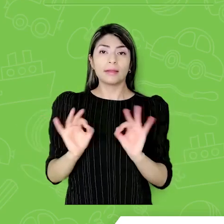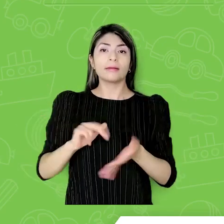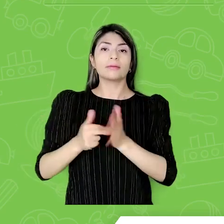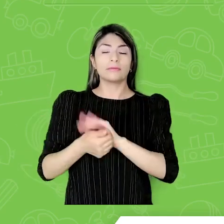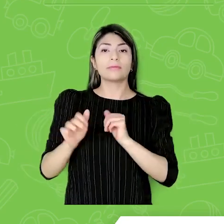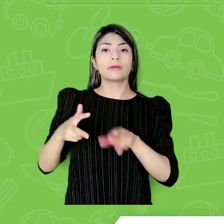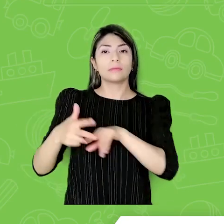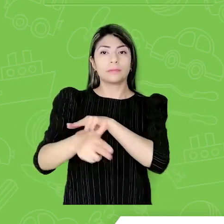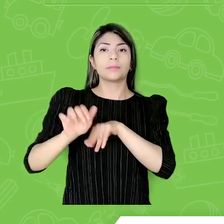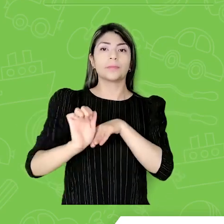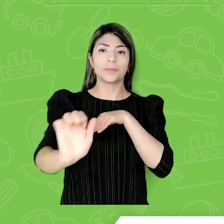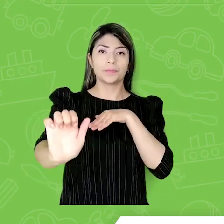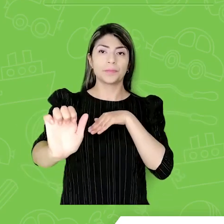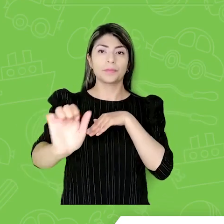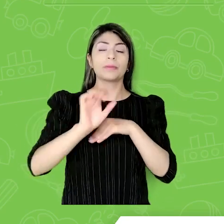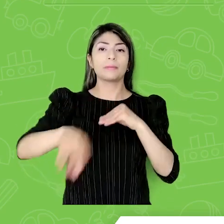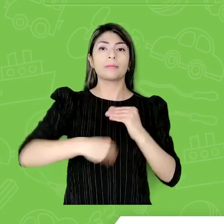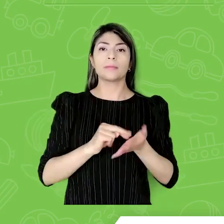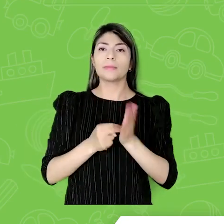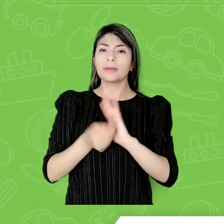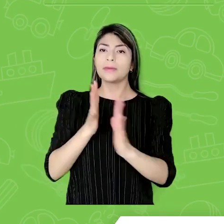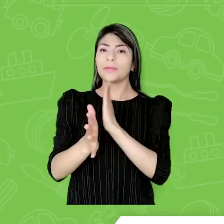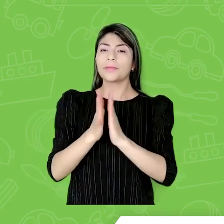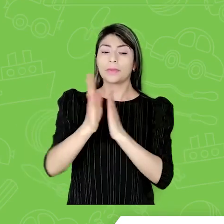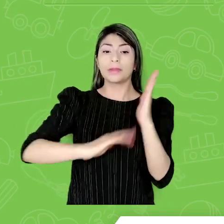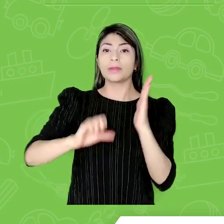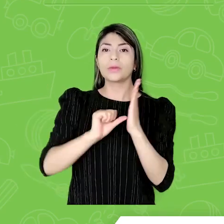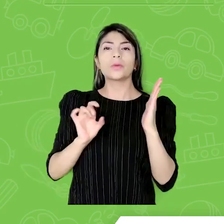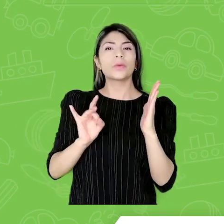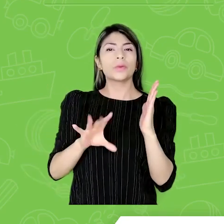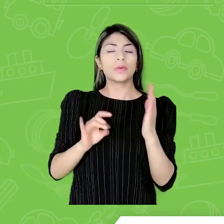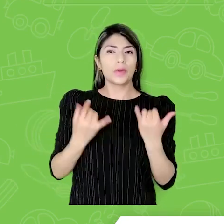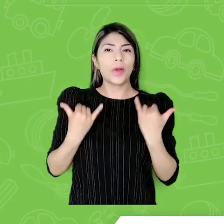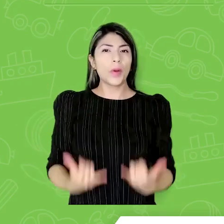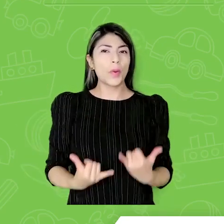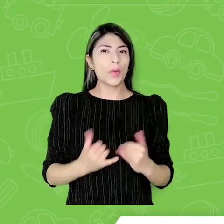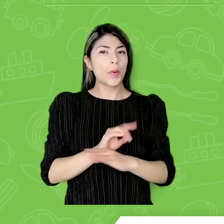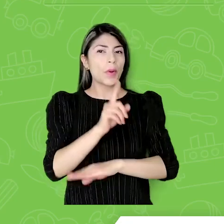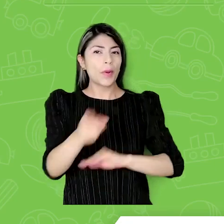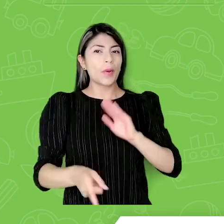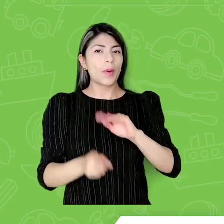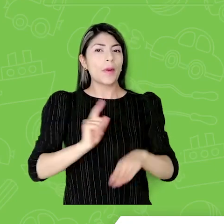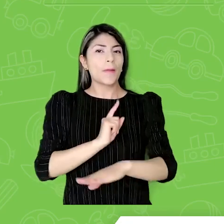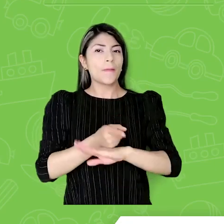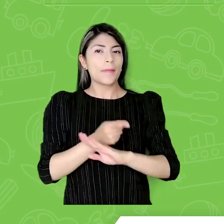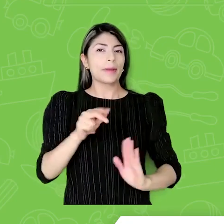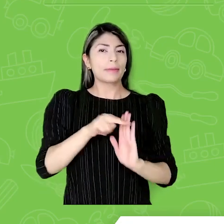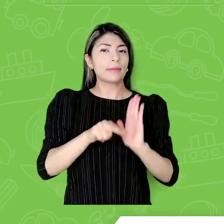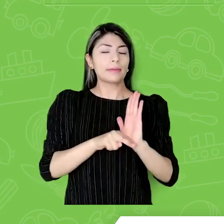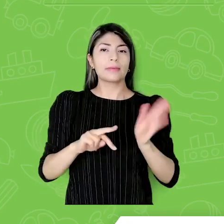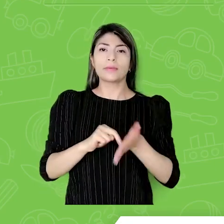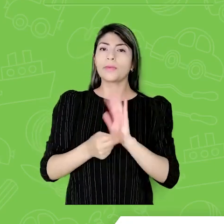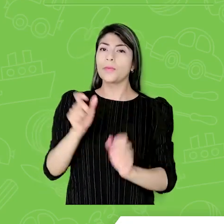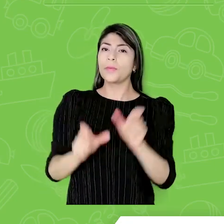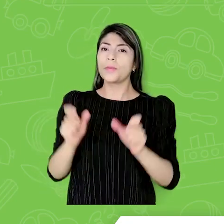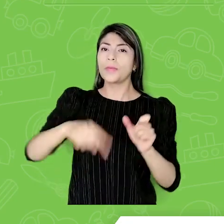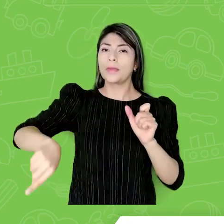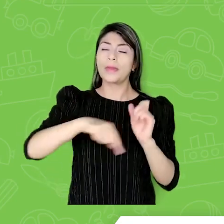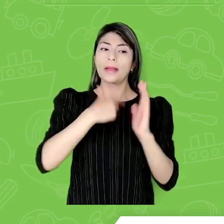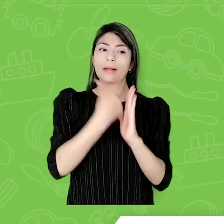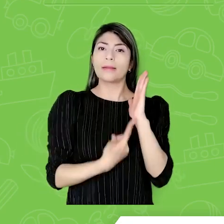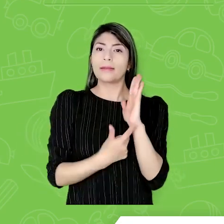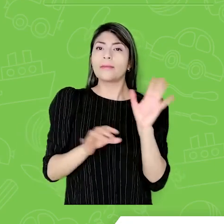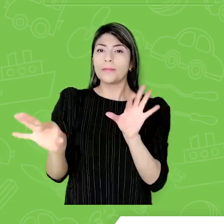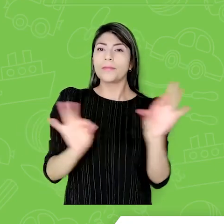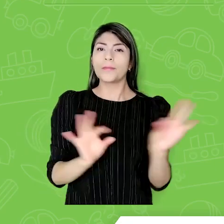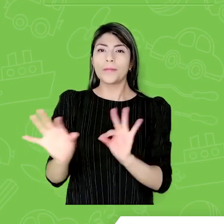actuación administrativa. Igualmente, de conformidad con el artículo 15 de la precitada norma, la exclusión de un